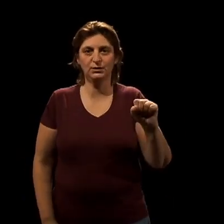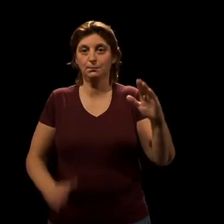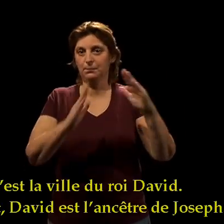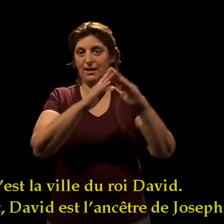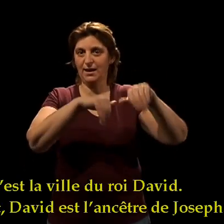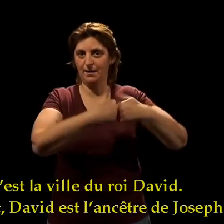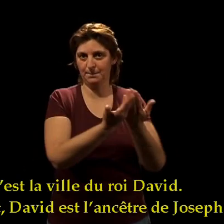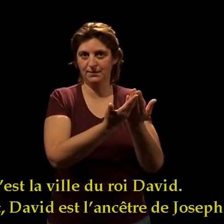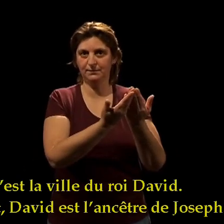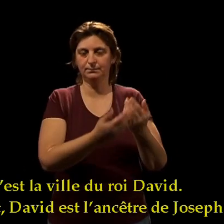à Bethléem.